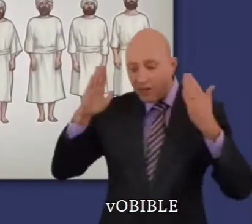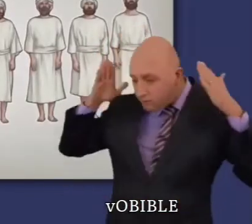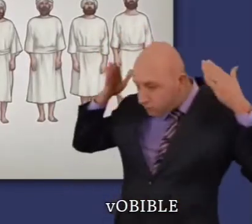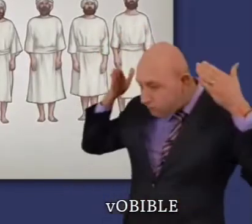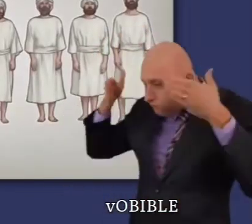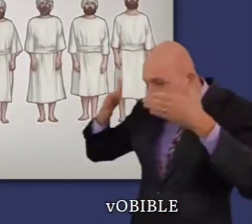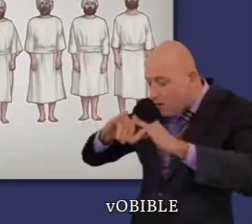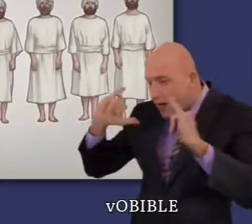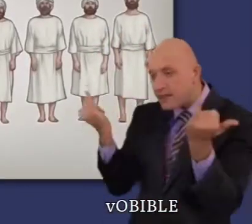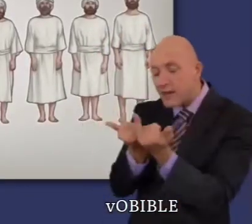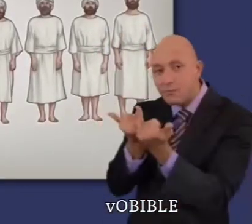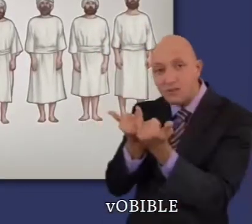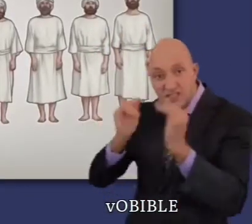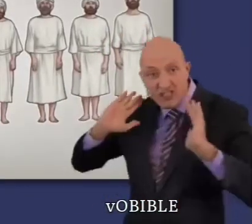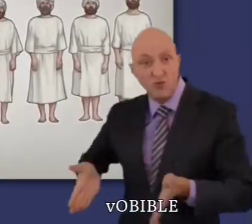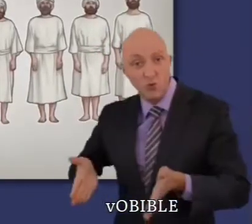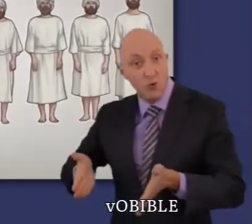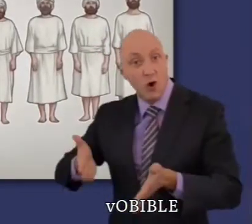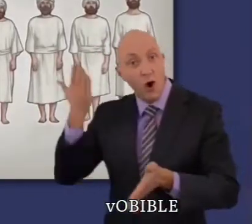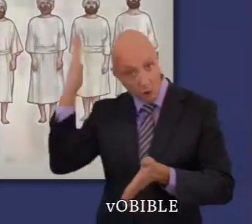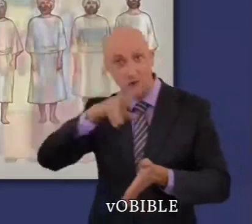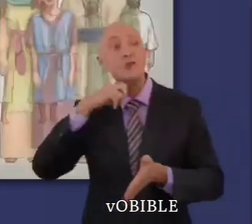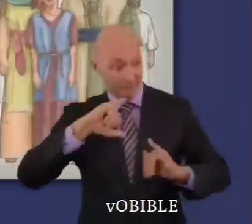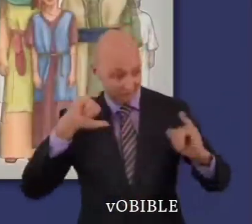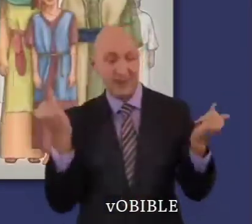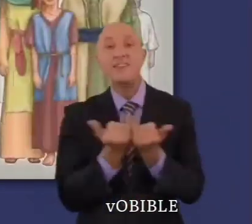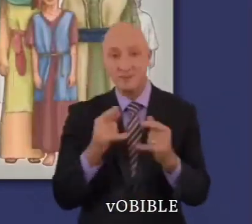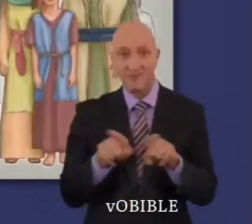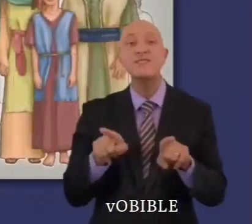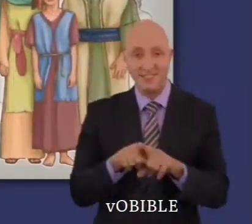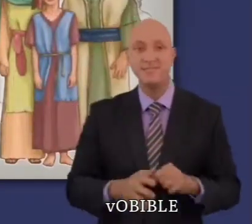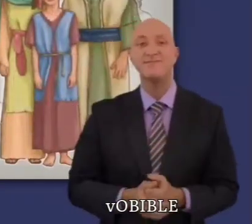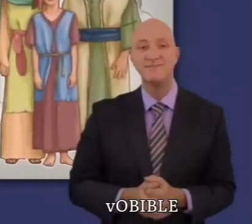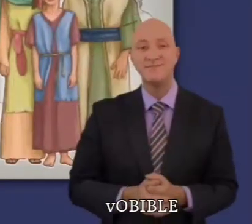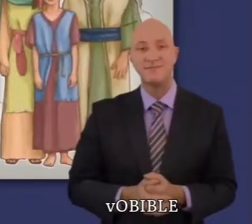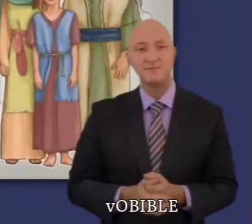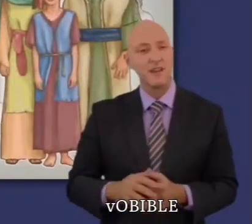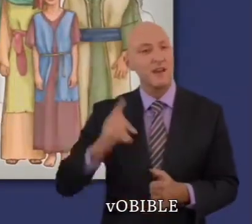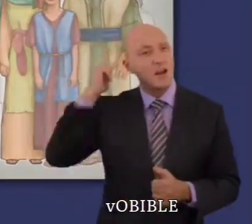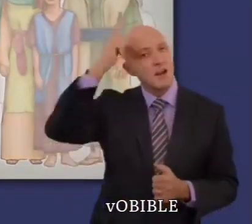Toutefois, ce livre ne s'adressait pas seulement aux Lévites, mais à toute la nation d'Israël.